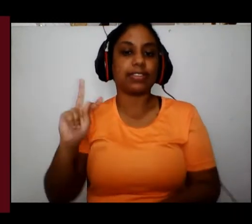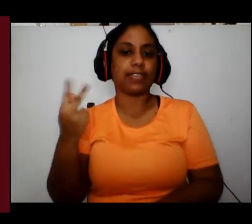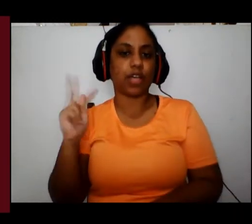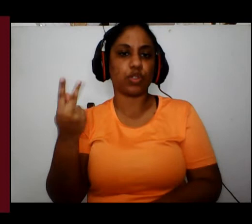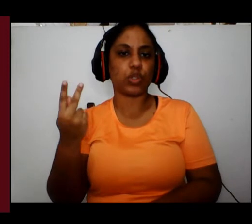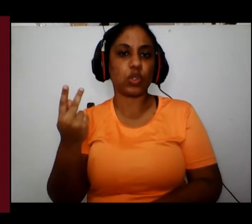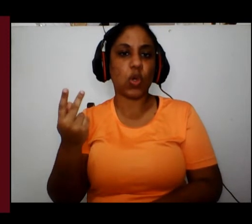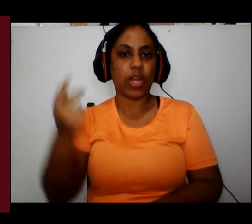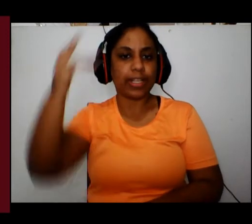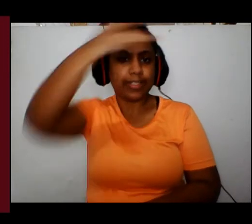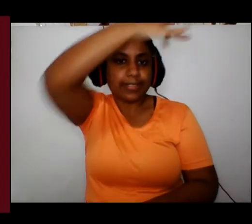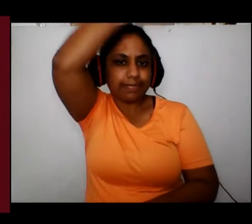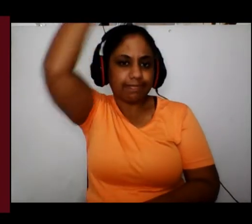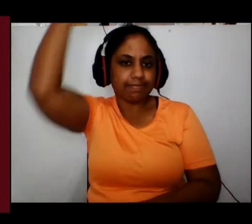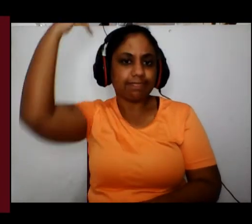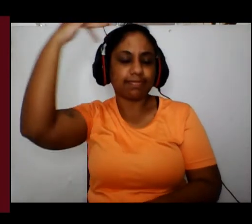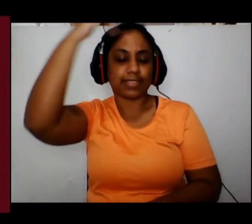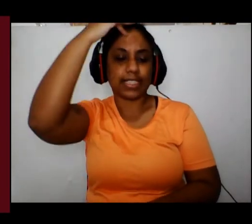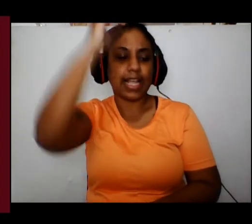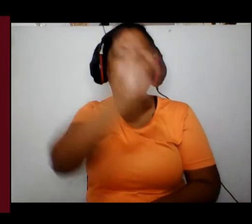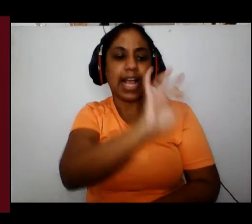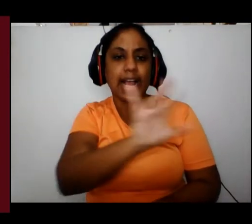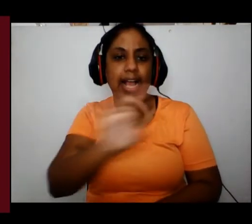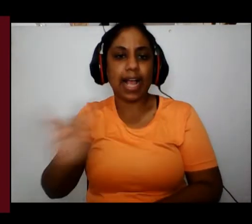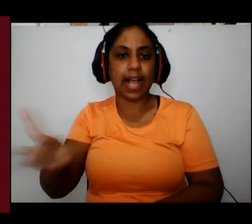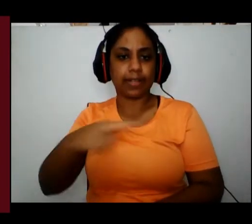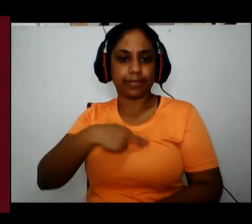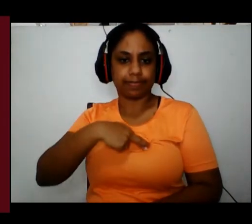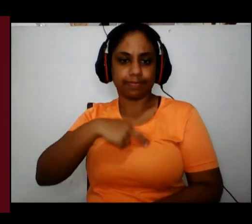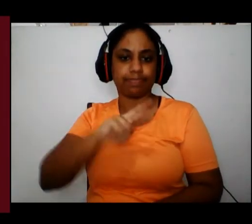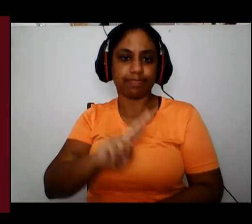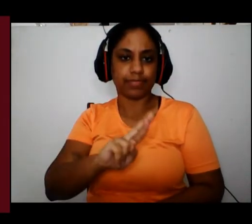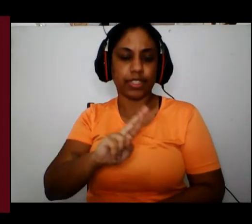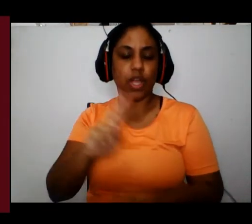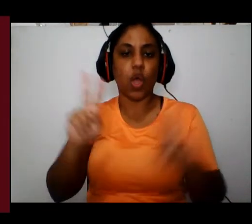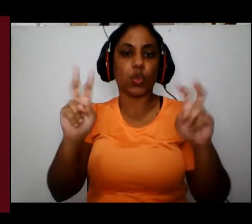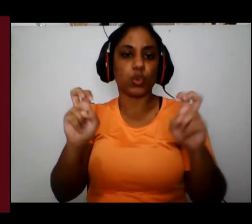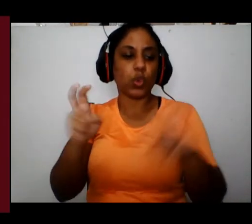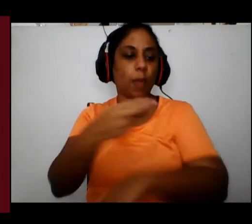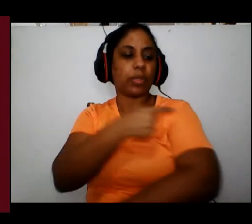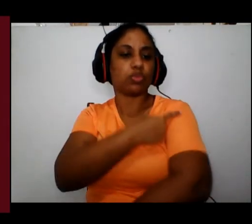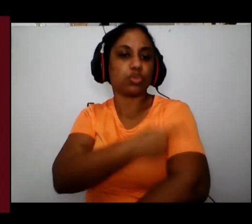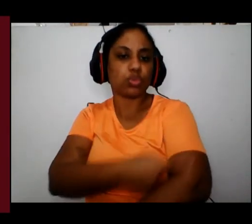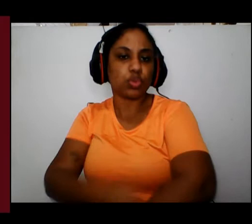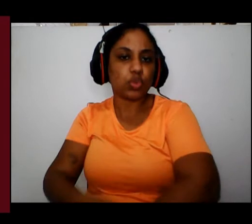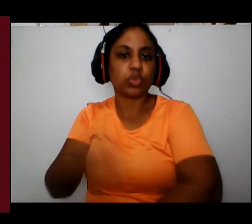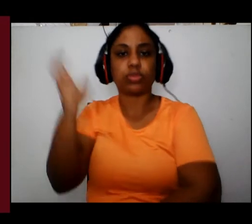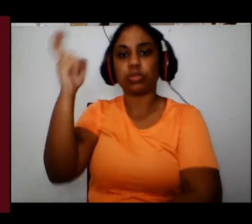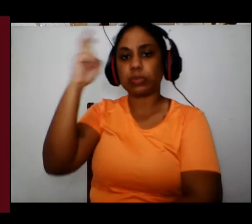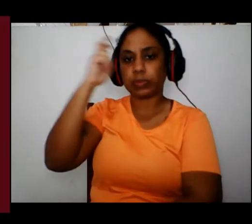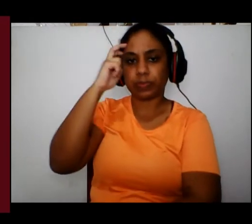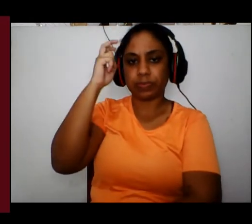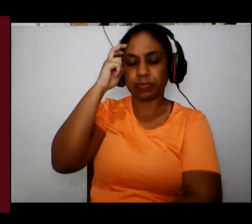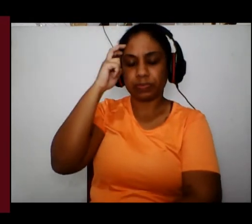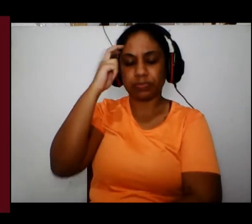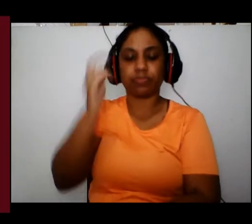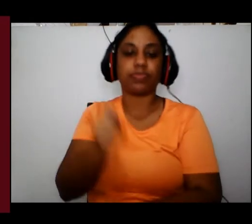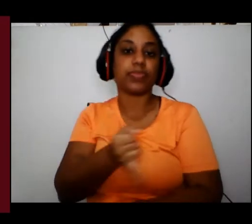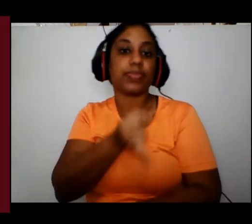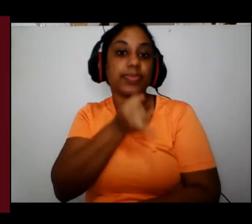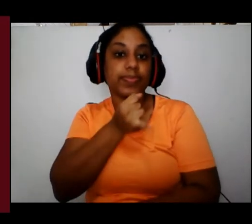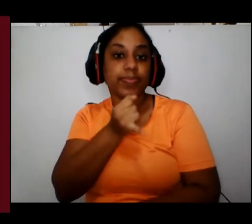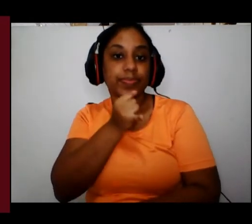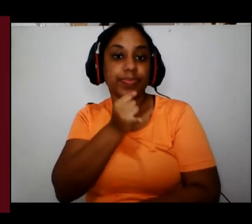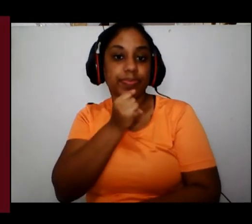religiosas. As narrativas religiosas são as histórias que cada religião tem a respeito dos seus costumes, das suas